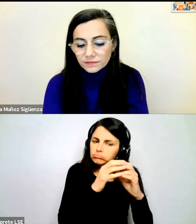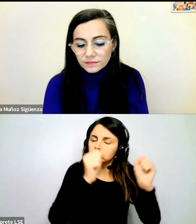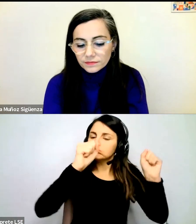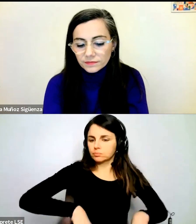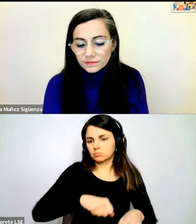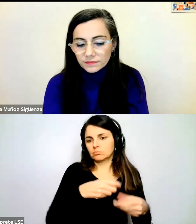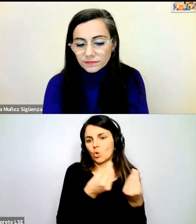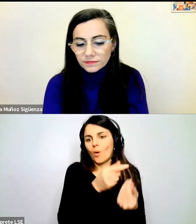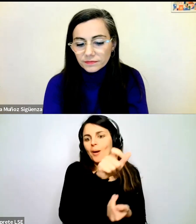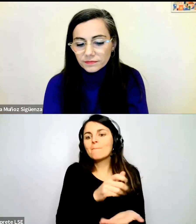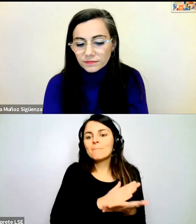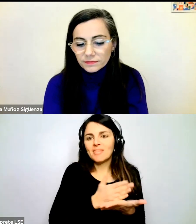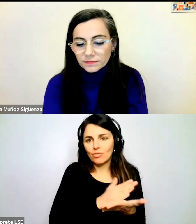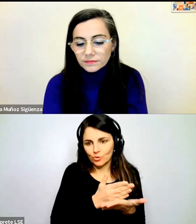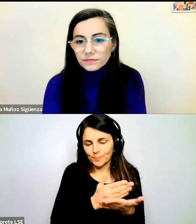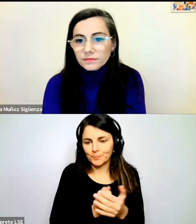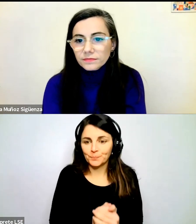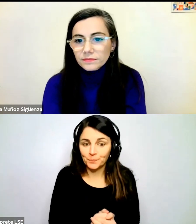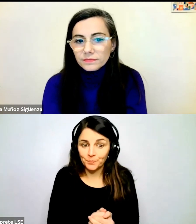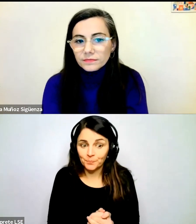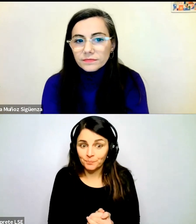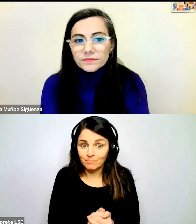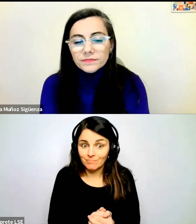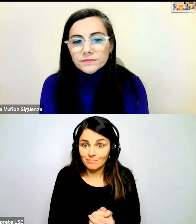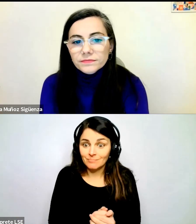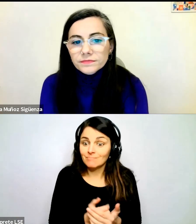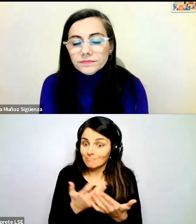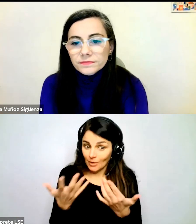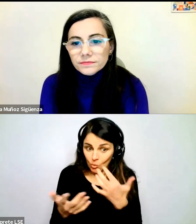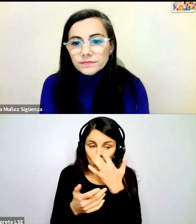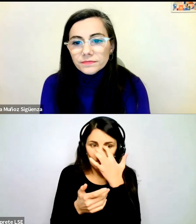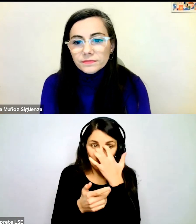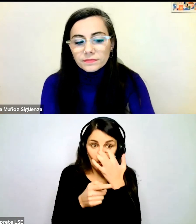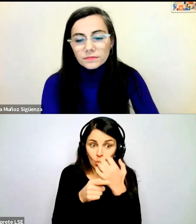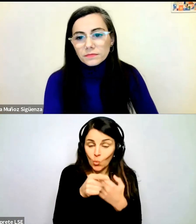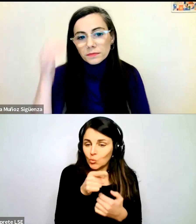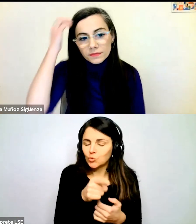la sangre. Y este webinario en el que las